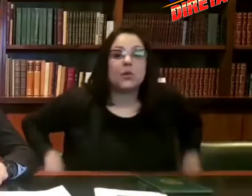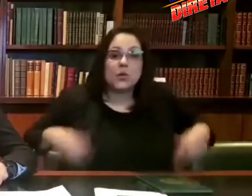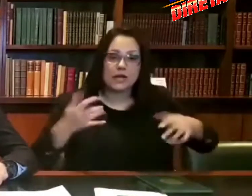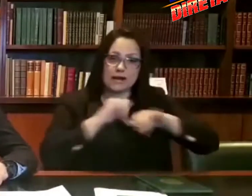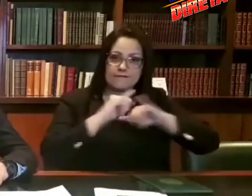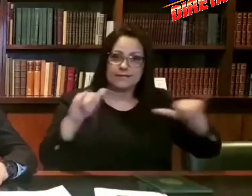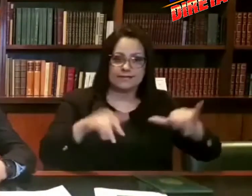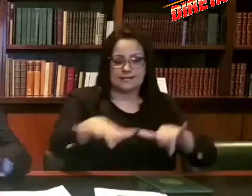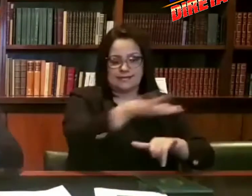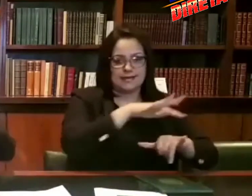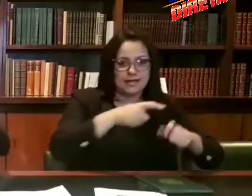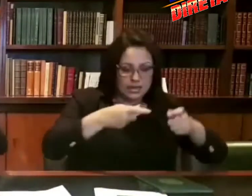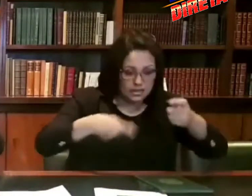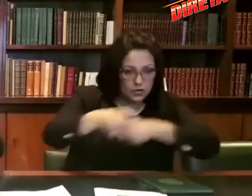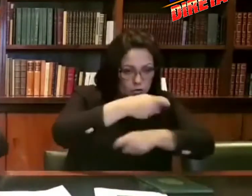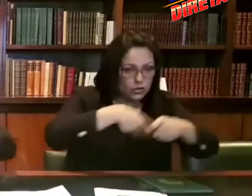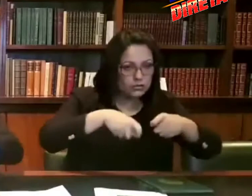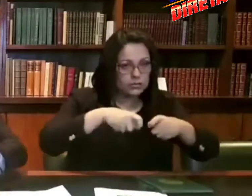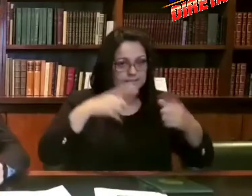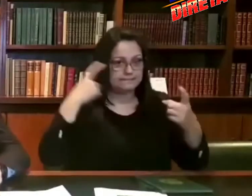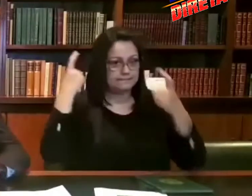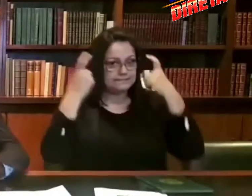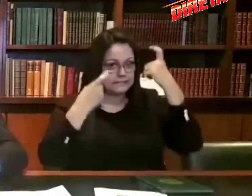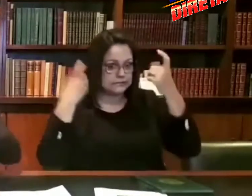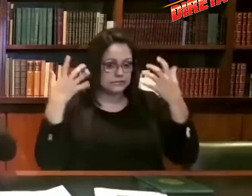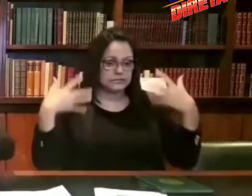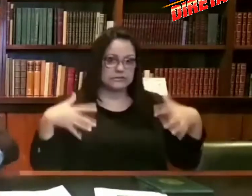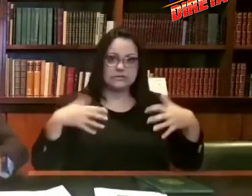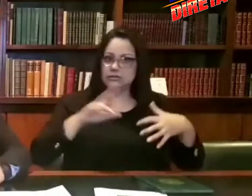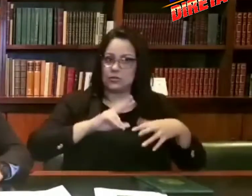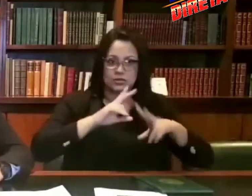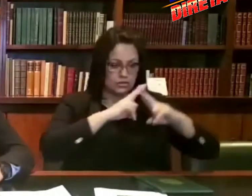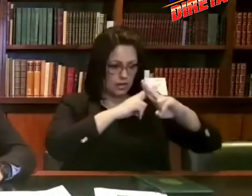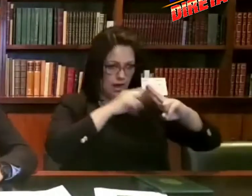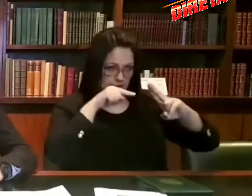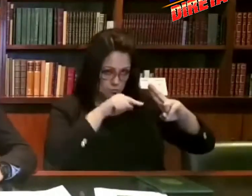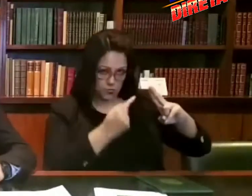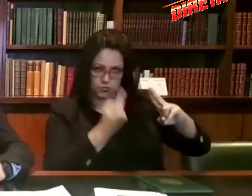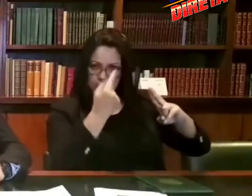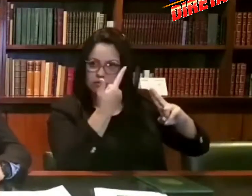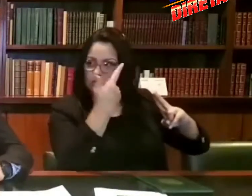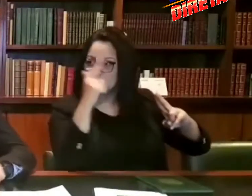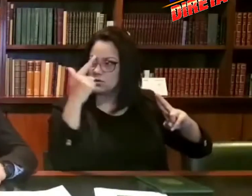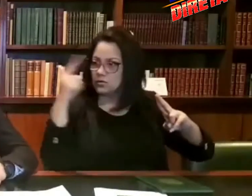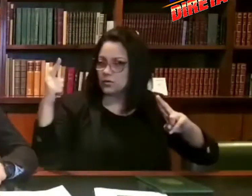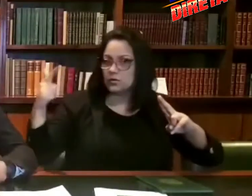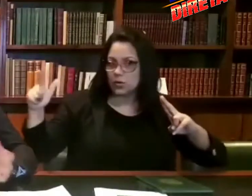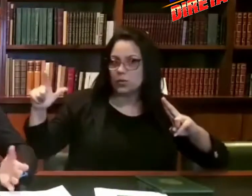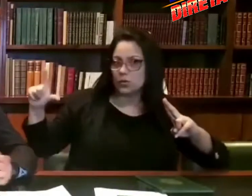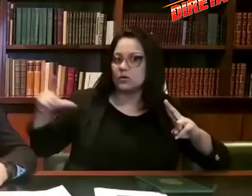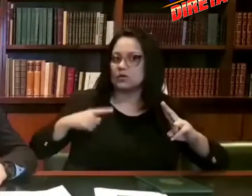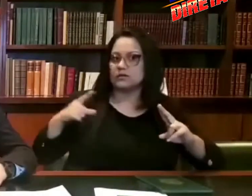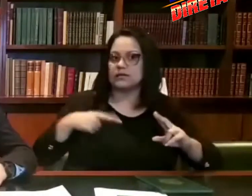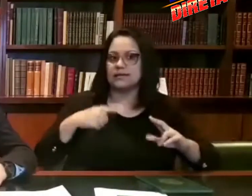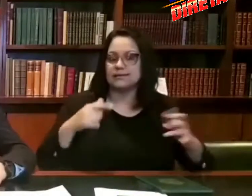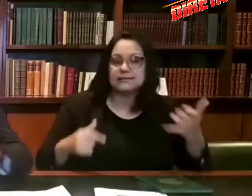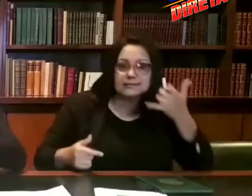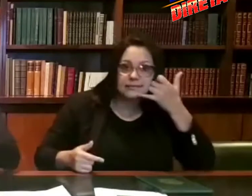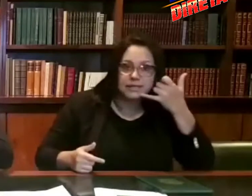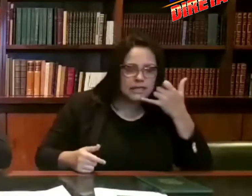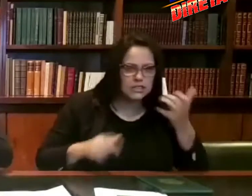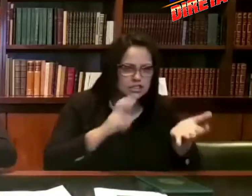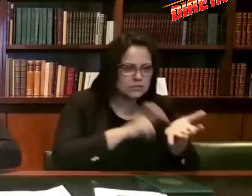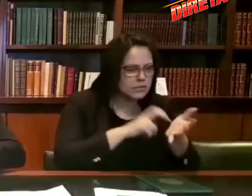econômica que nos preocupa. E não é apenas na Caixa Econômica que nós detectamos esse problema. De manhã eu liguei para o Pedro Guimarães, tinha uma notícia na mídia,